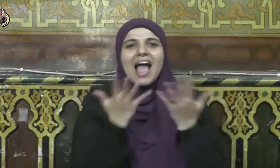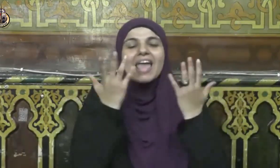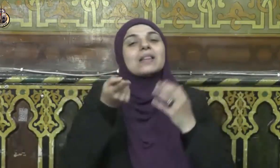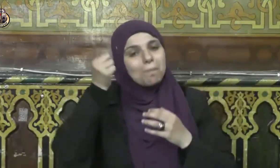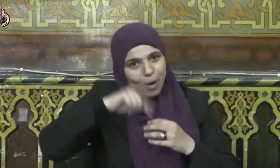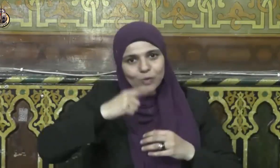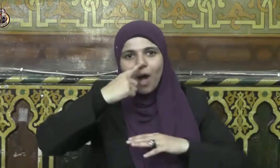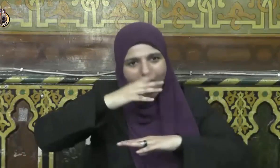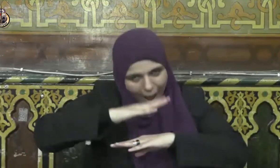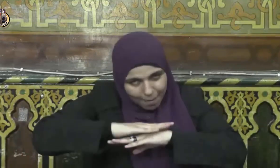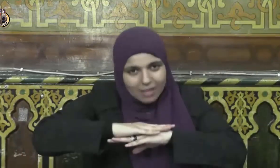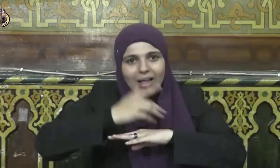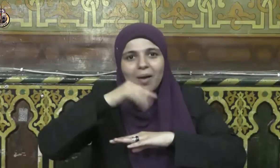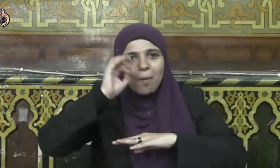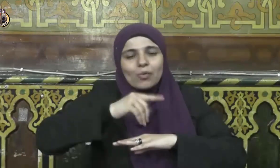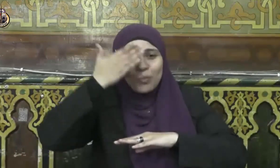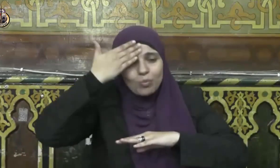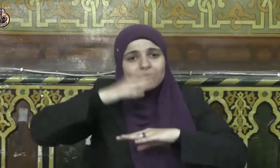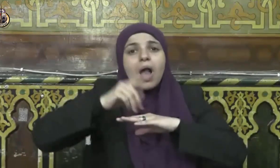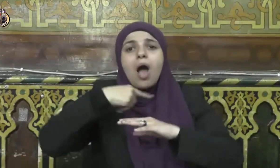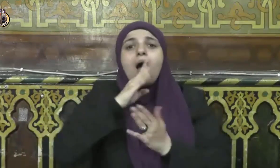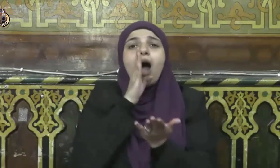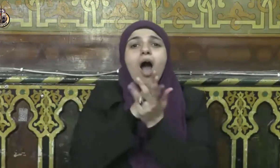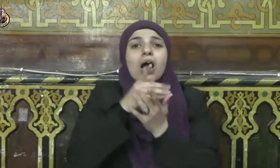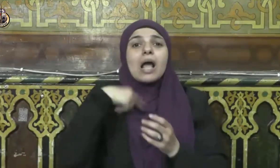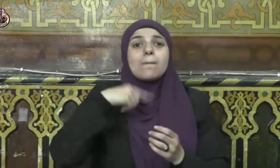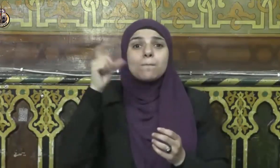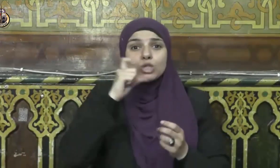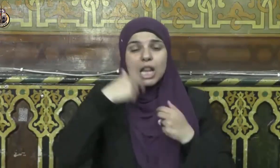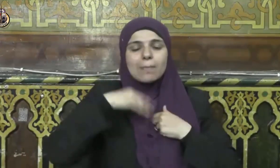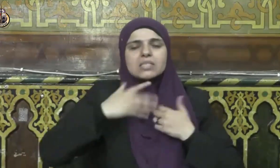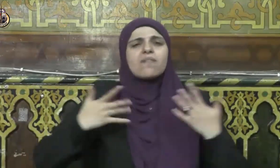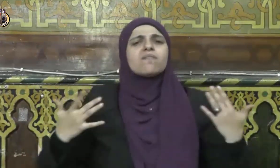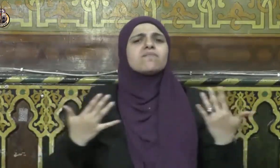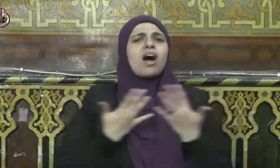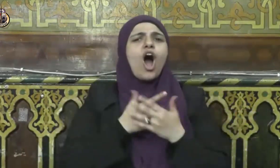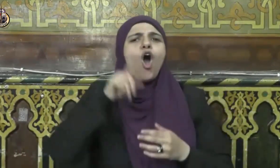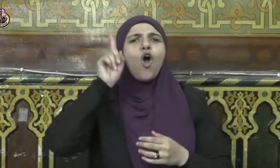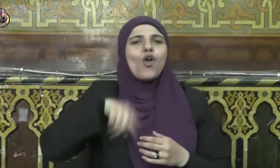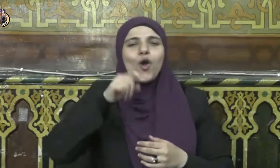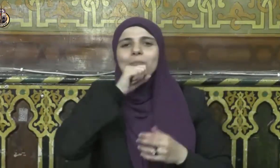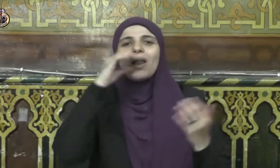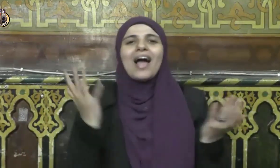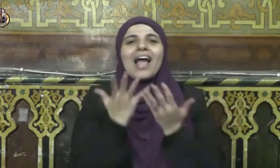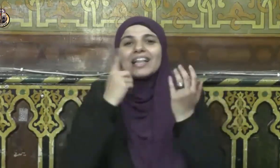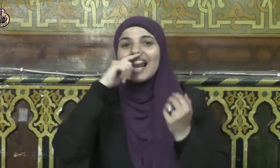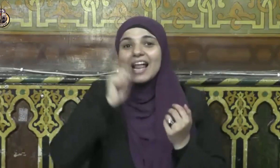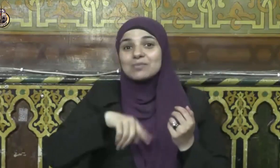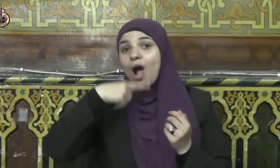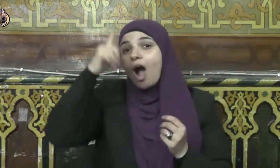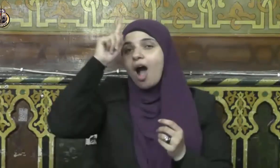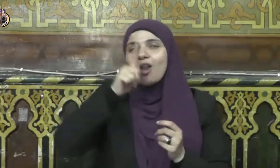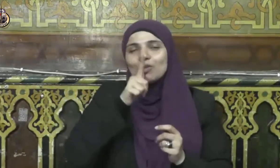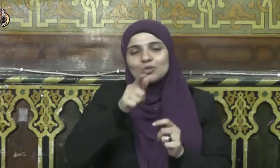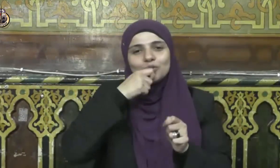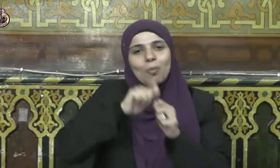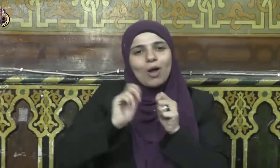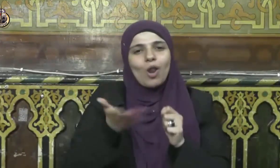وطاعة، فحق المسلم أن يفرح بيوم العيد، حيث يقول سبحانه: